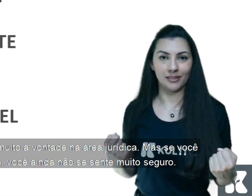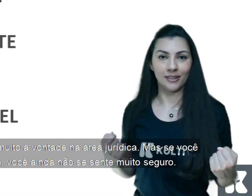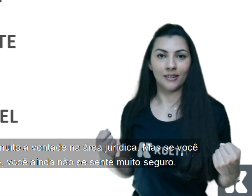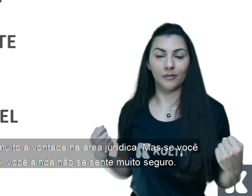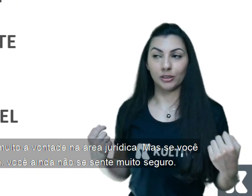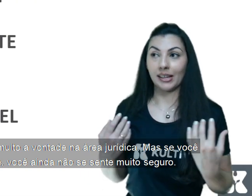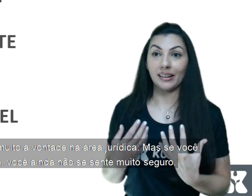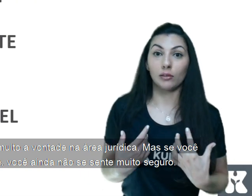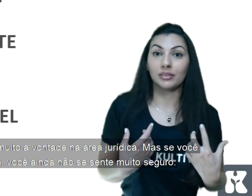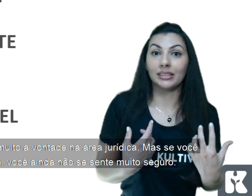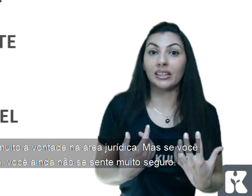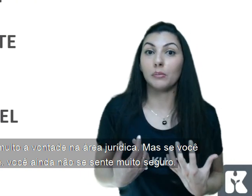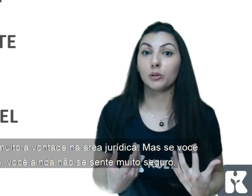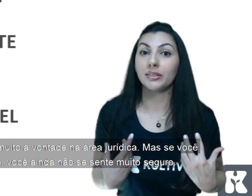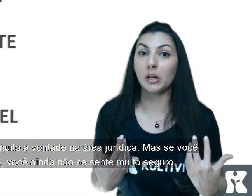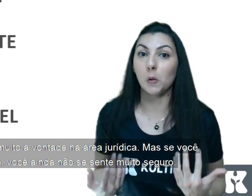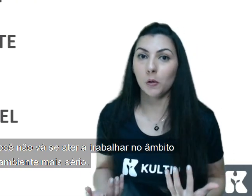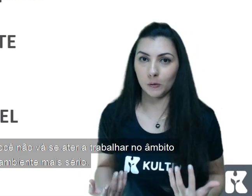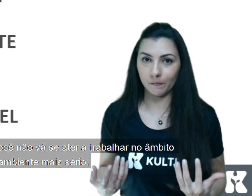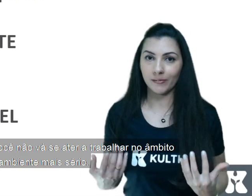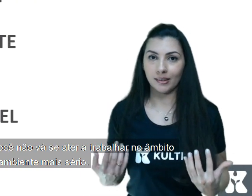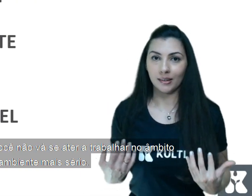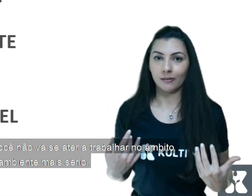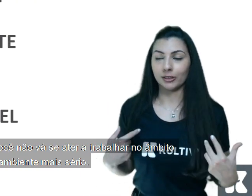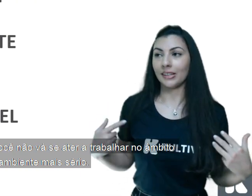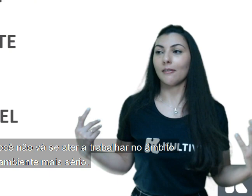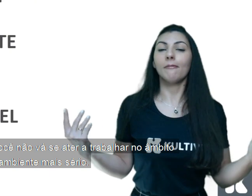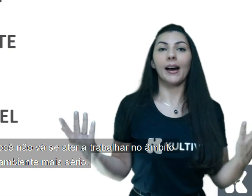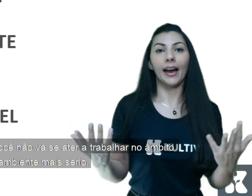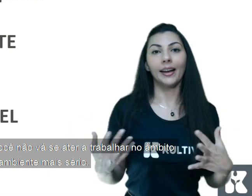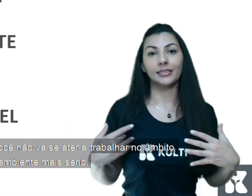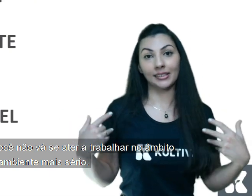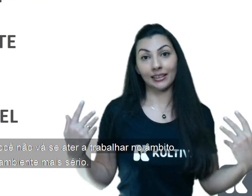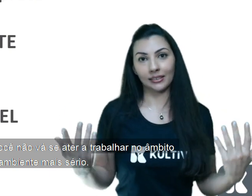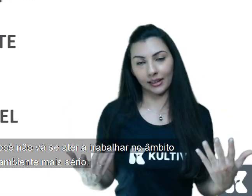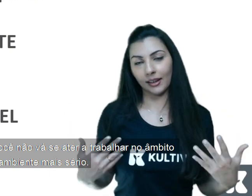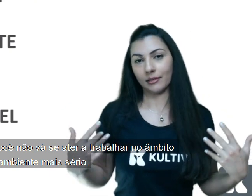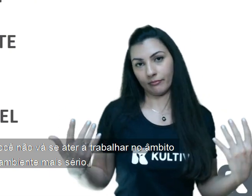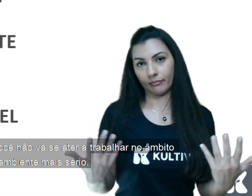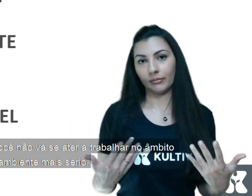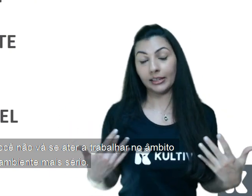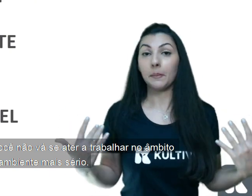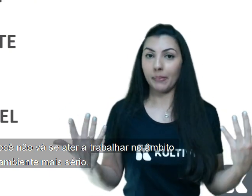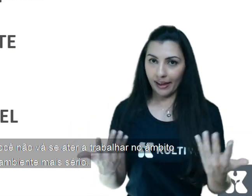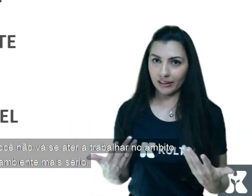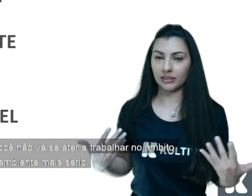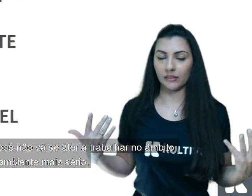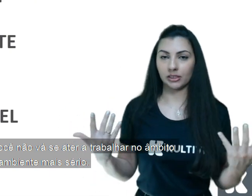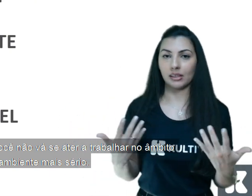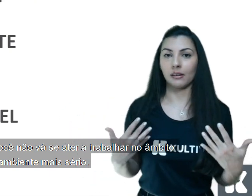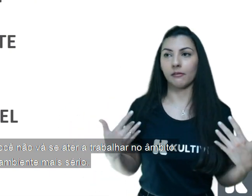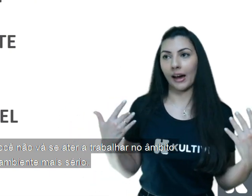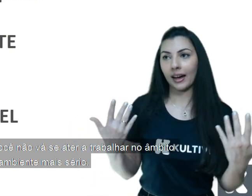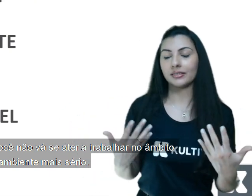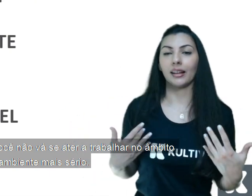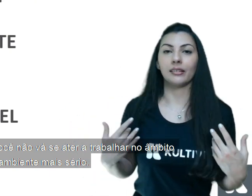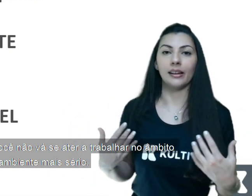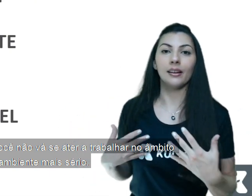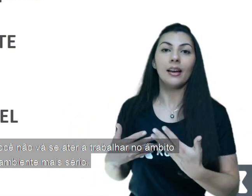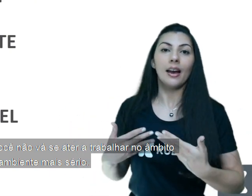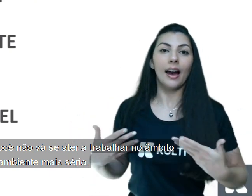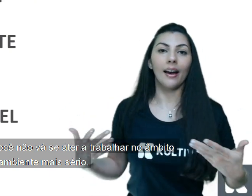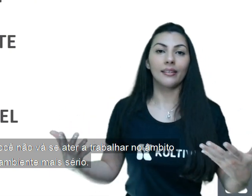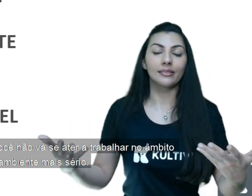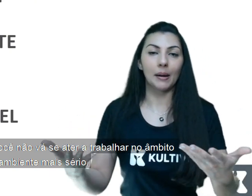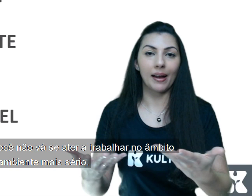intérprete, você ainda não se sente muito seguro. Você não vai se ater, né, espera-se que você não vá se